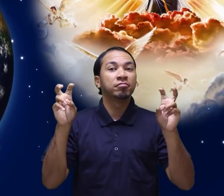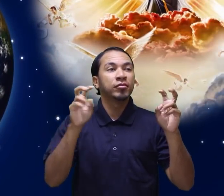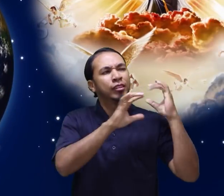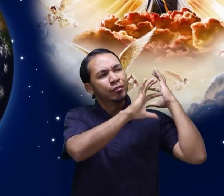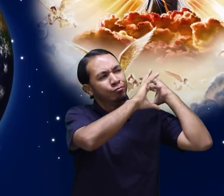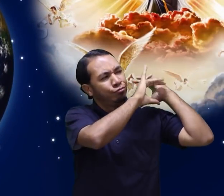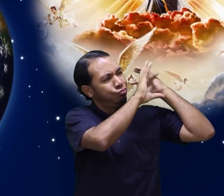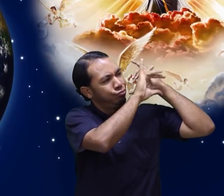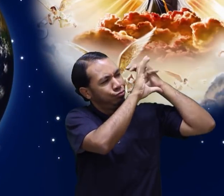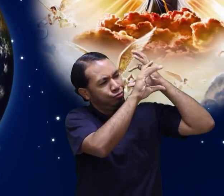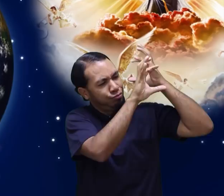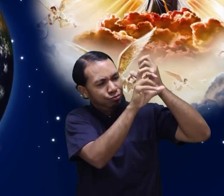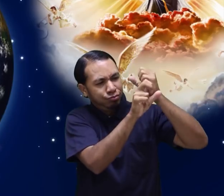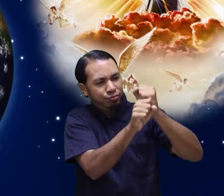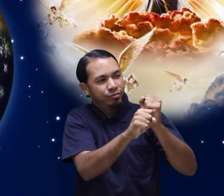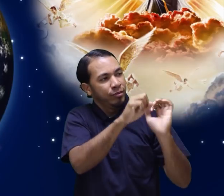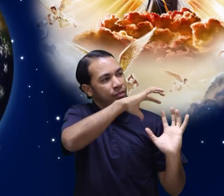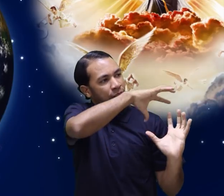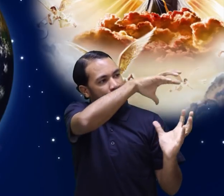Tema de hoje: